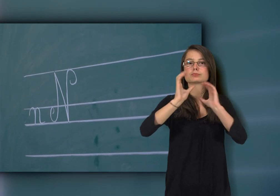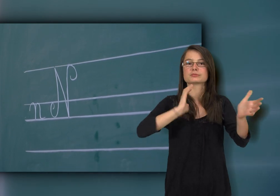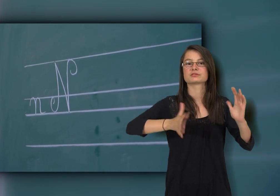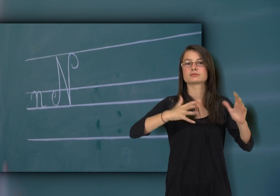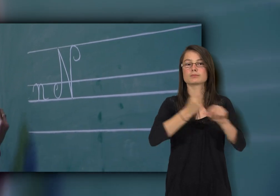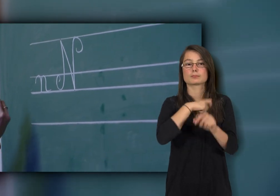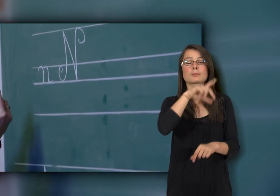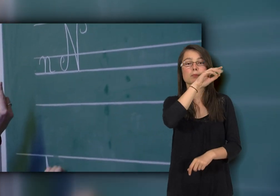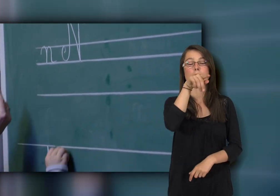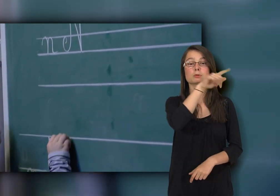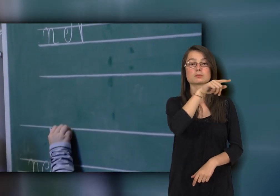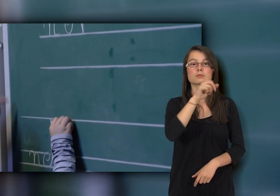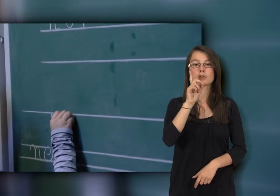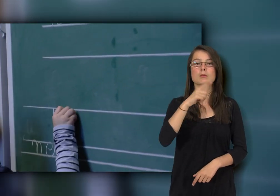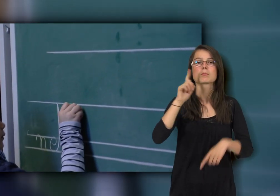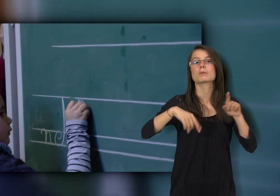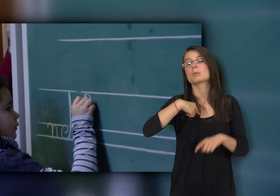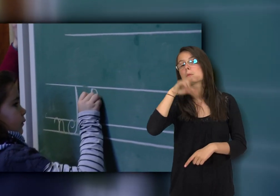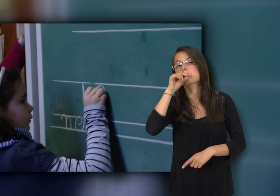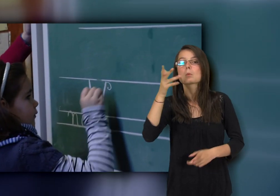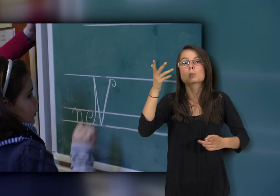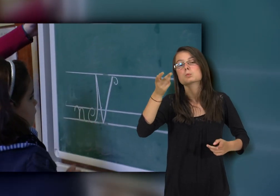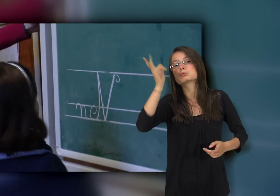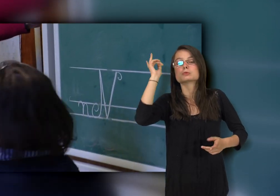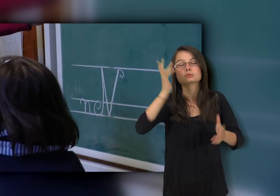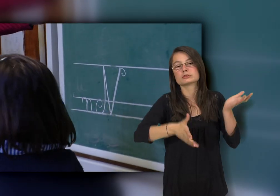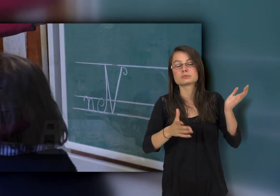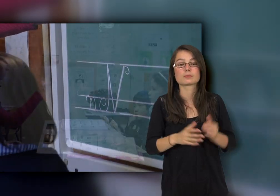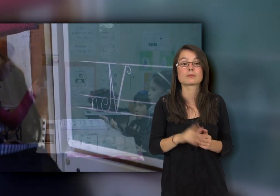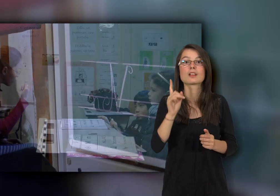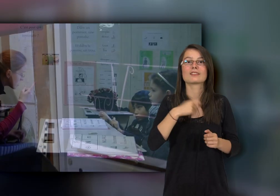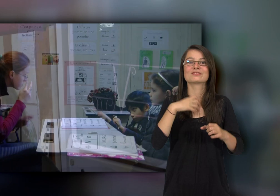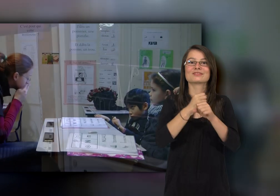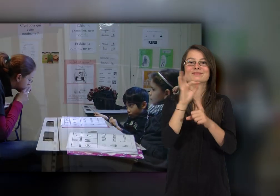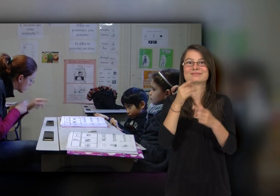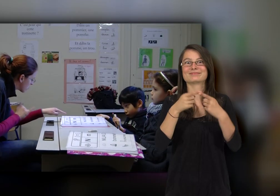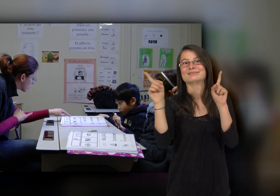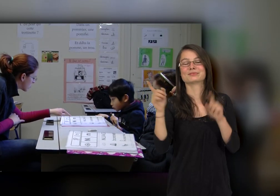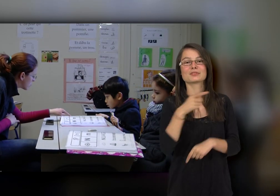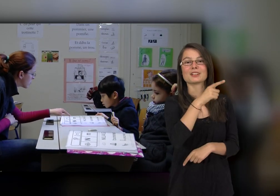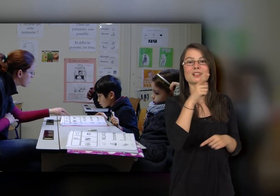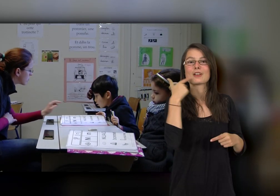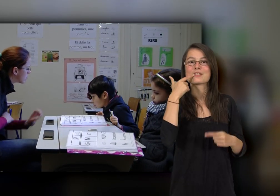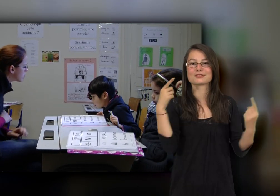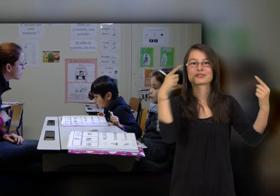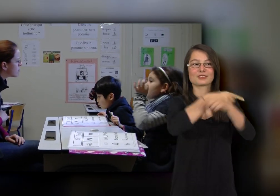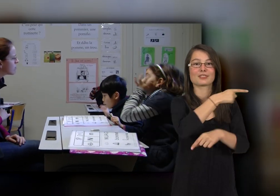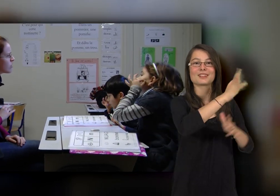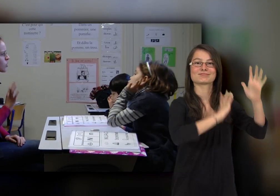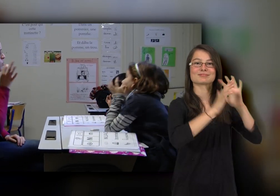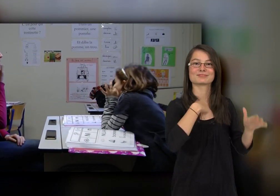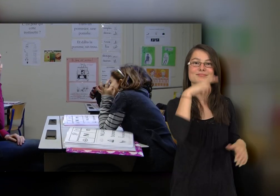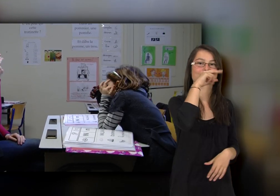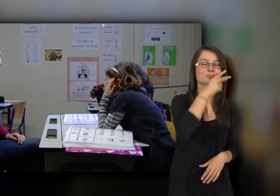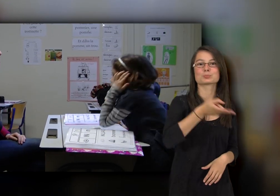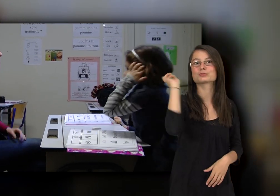puis dire. Nous ne disons pas les choses de la même façon. Logique, les cultures sont différentes. Mais croyez-moi, le fond est